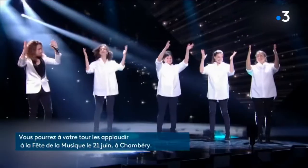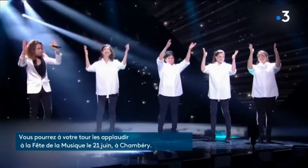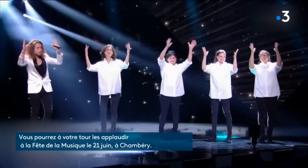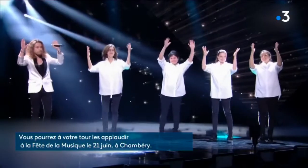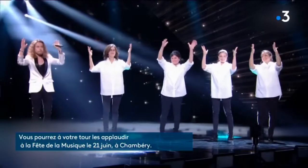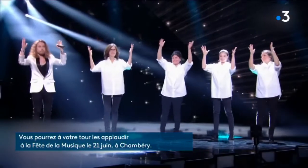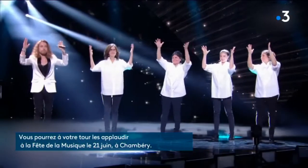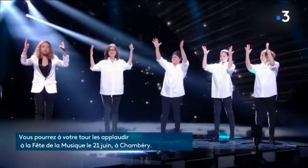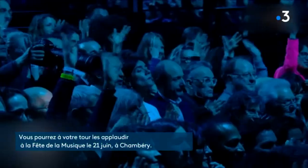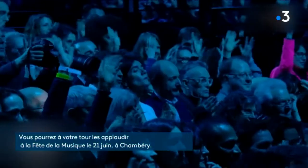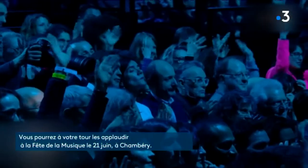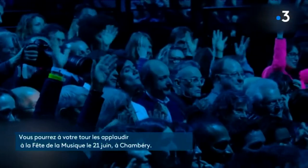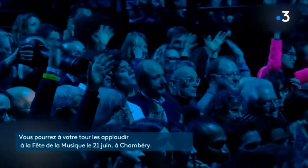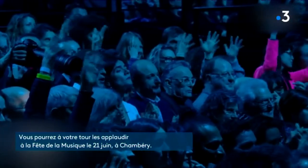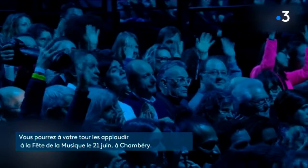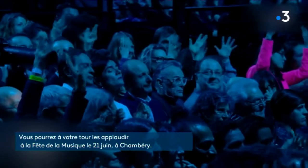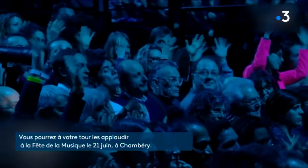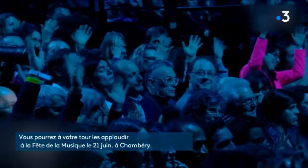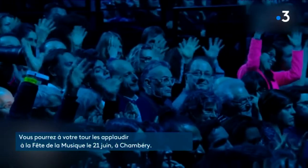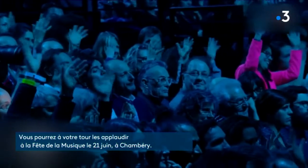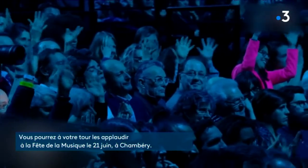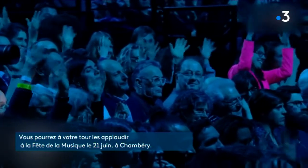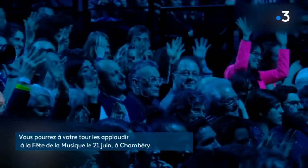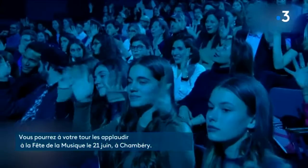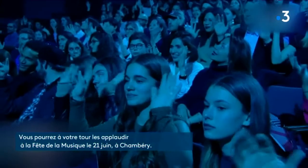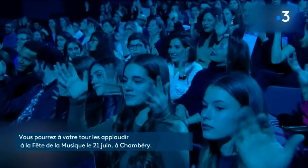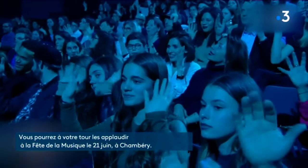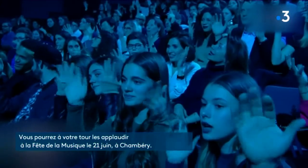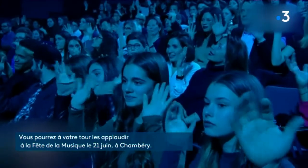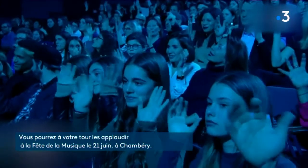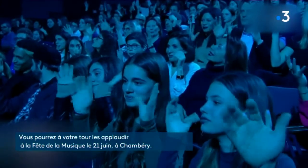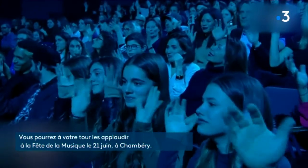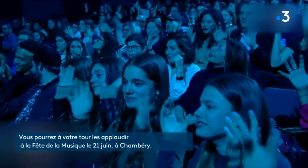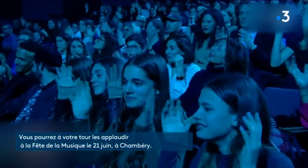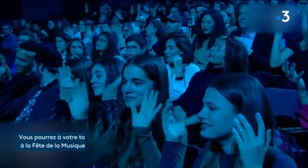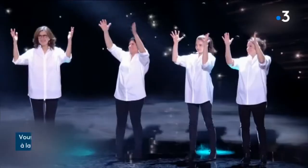Vous pourrez à votre tour les applaudir à la fête de la musique le 21 juin à Chambéry.